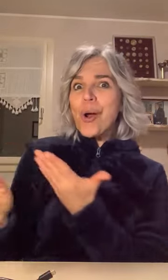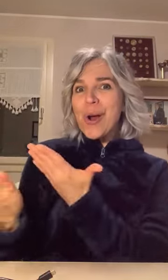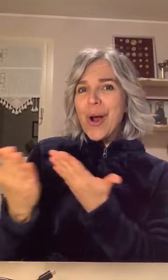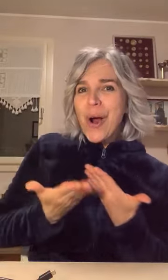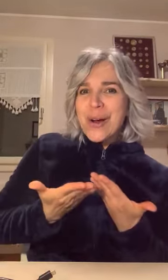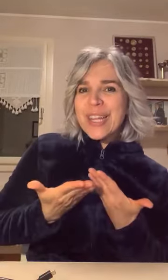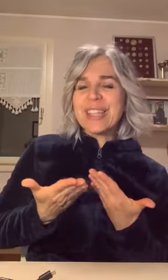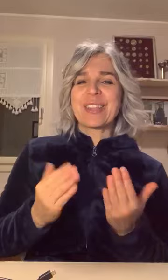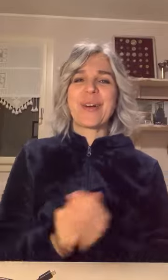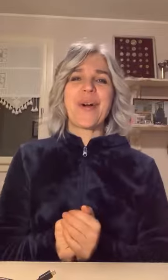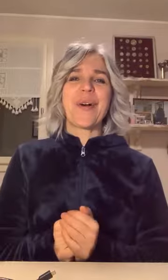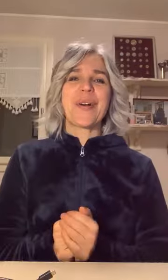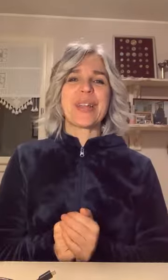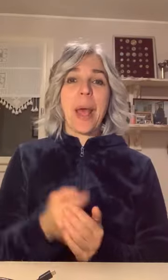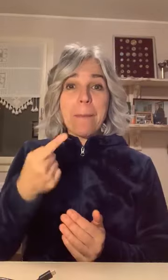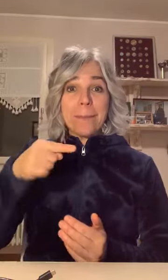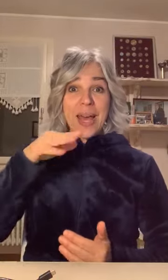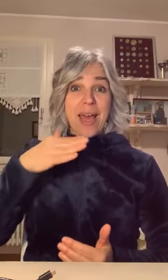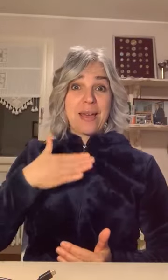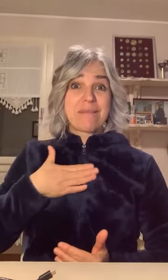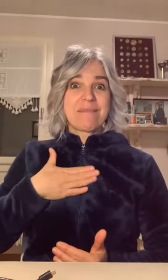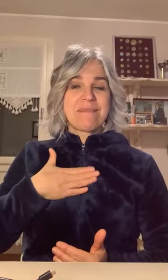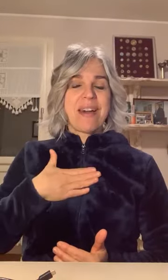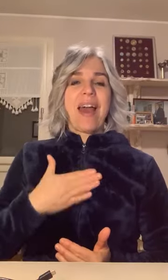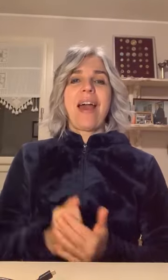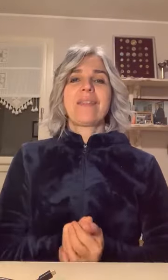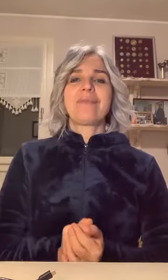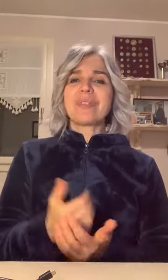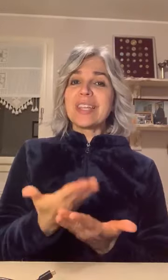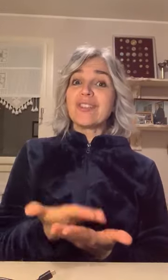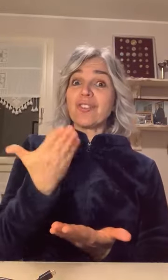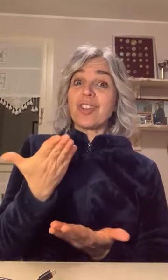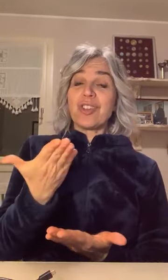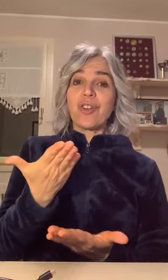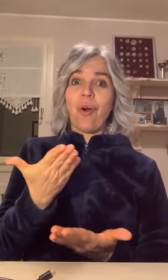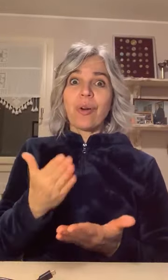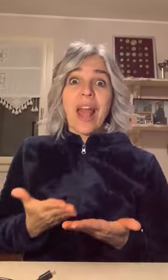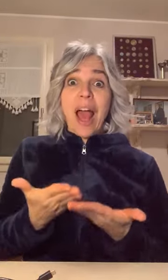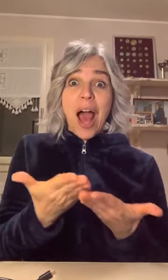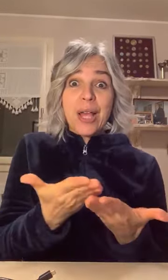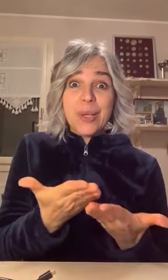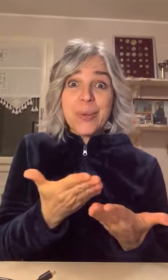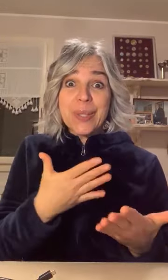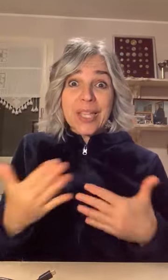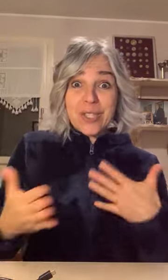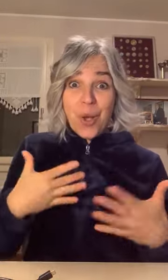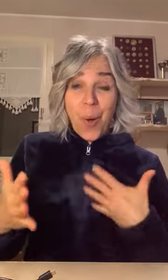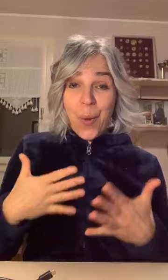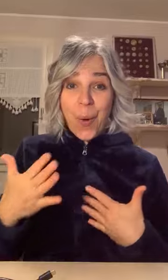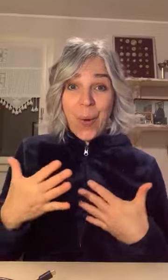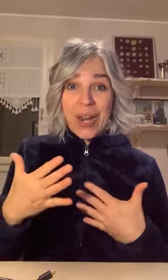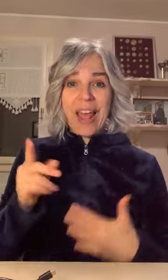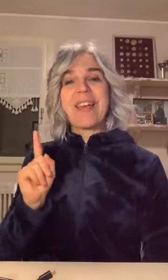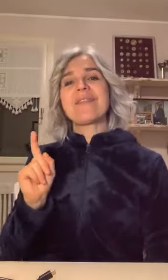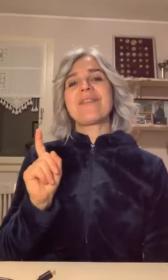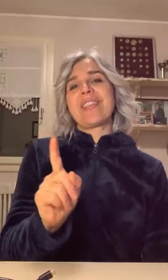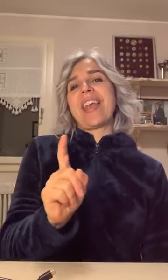i miei soccorritori. E quando il Signore soccorre e viene, è meraviglioso, perché la sua parola,